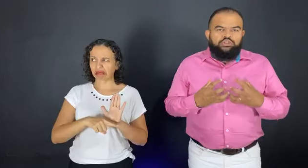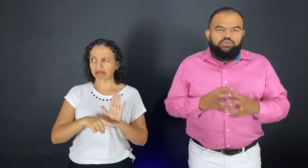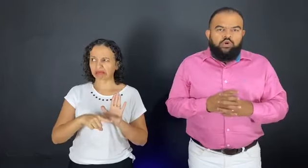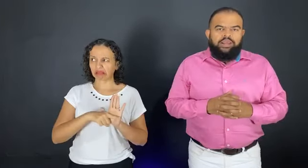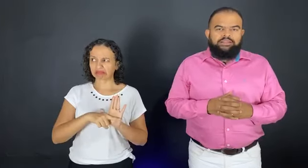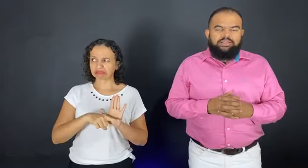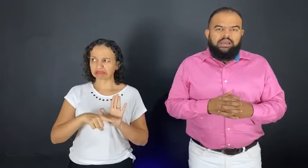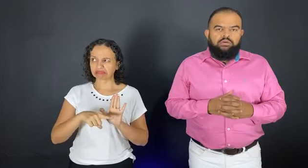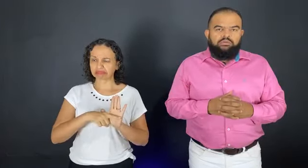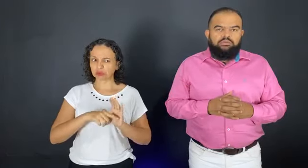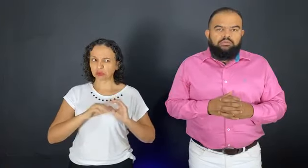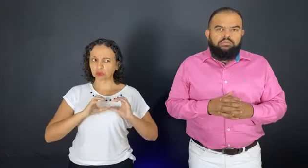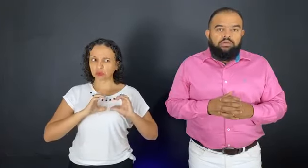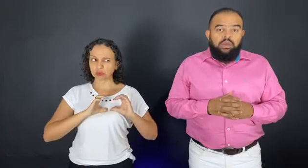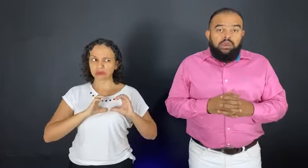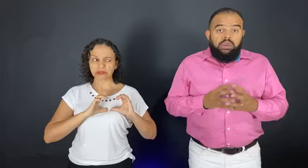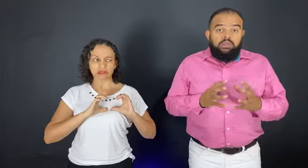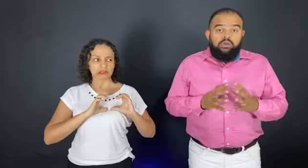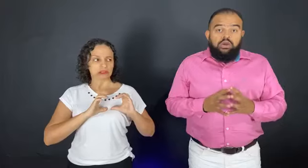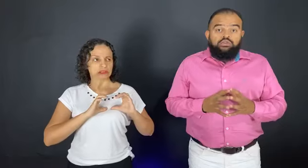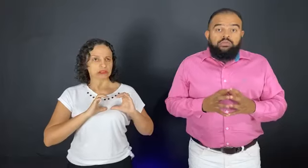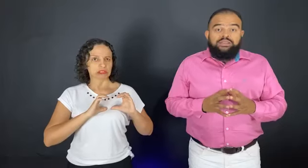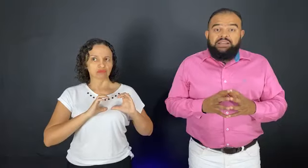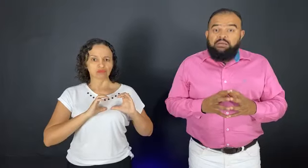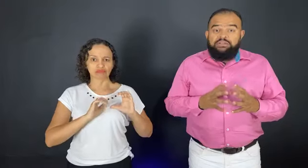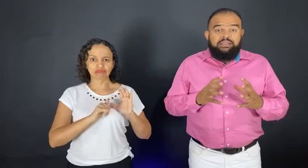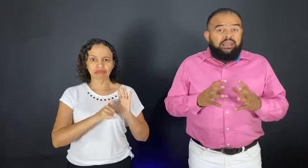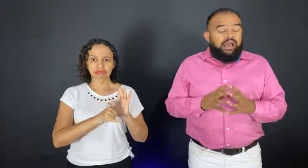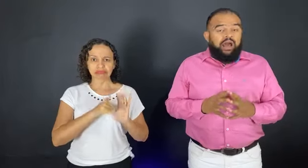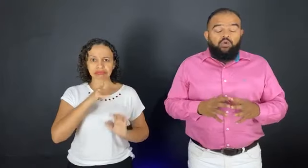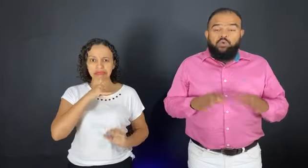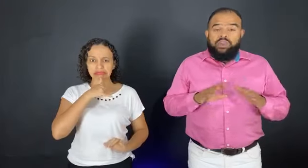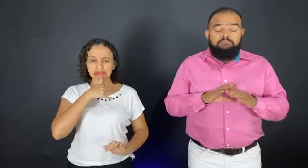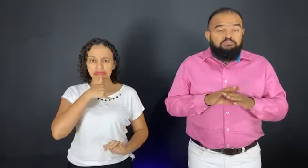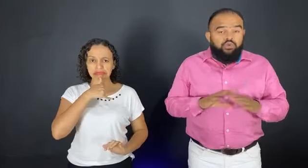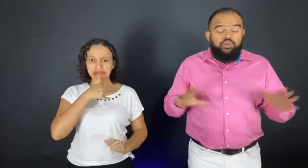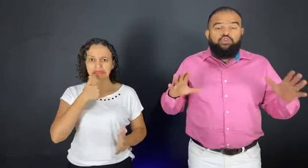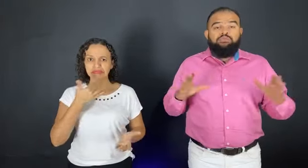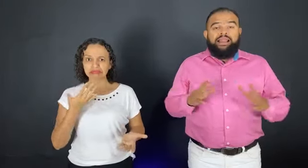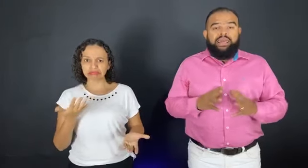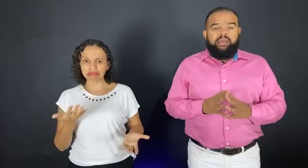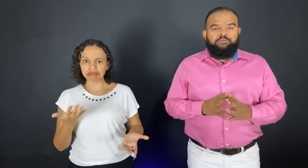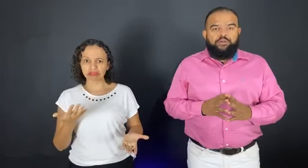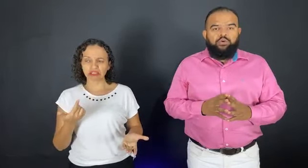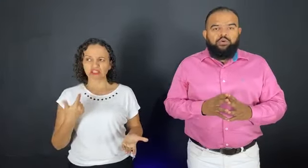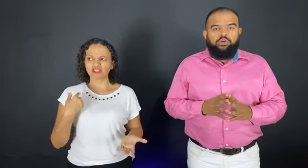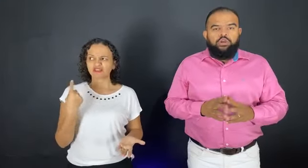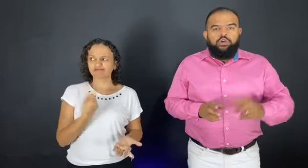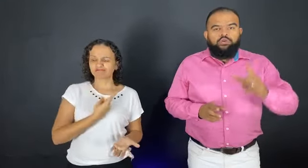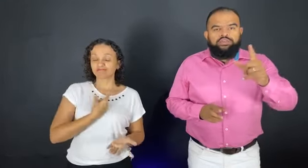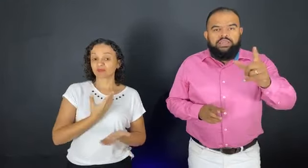no nosso coração e nós começarmos a ter algo que é muito